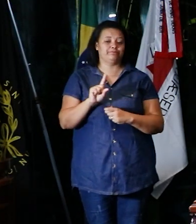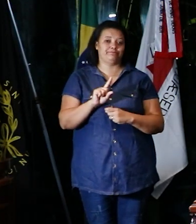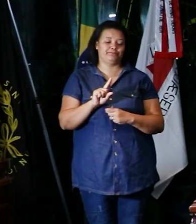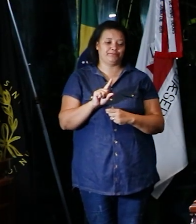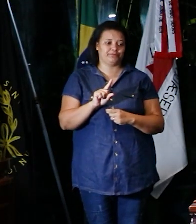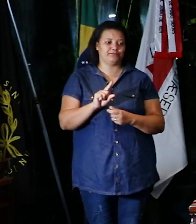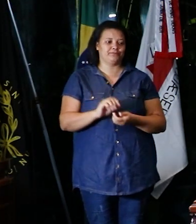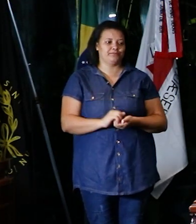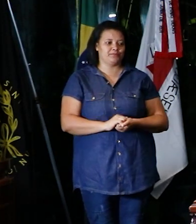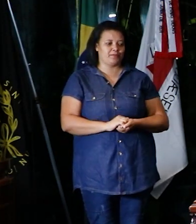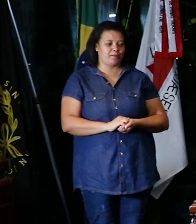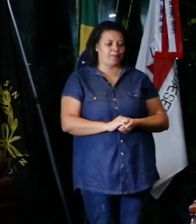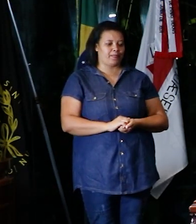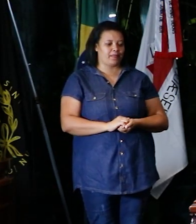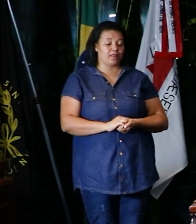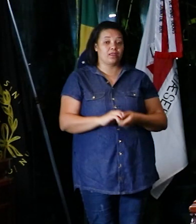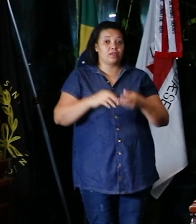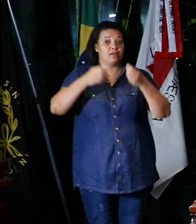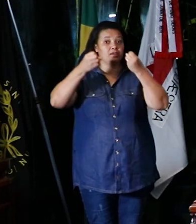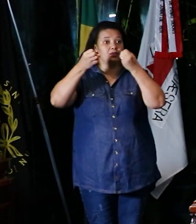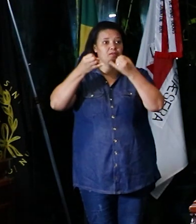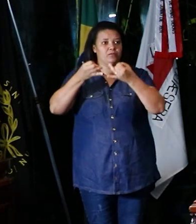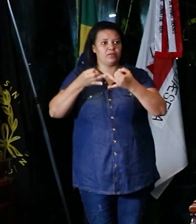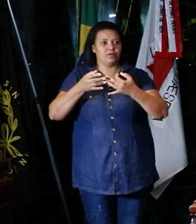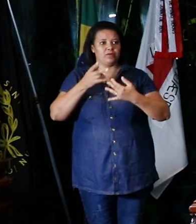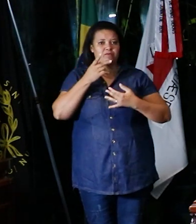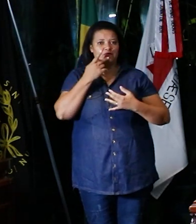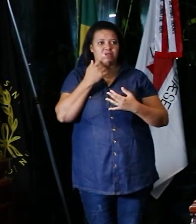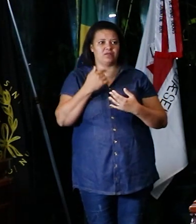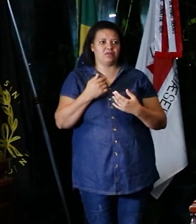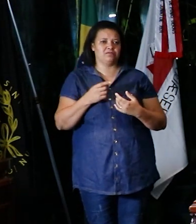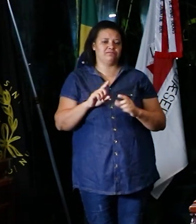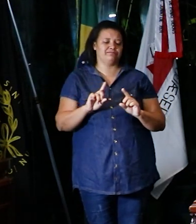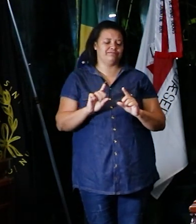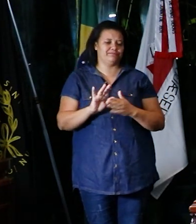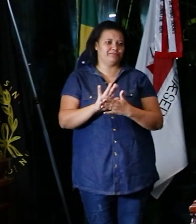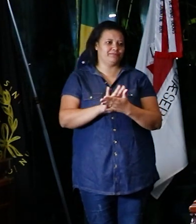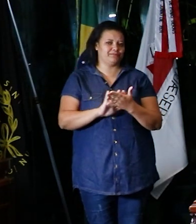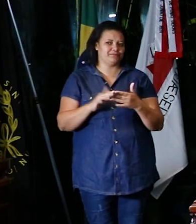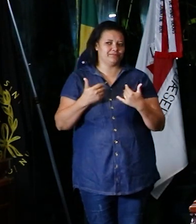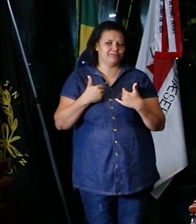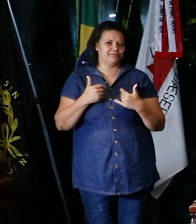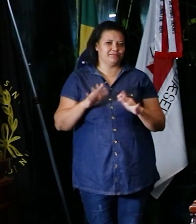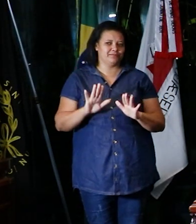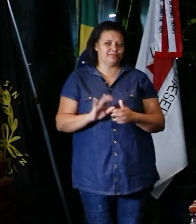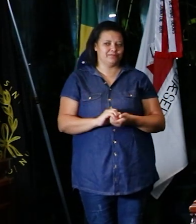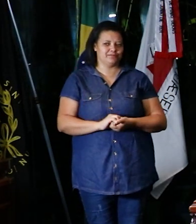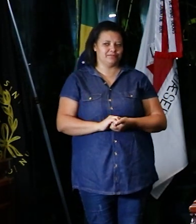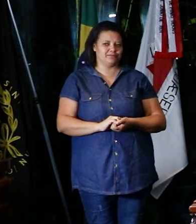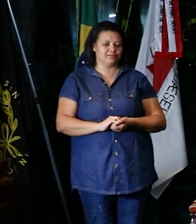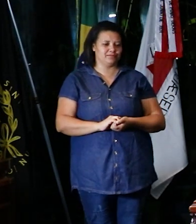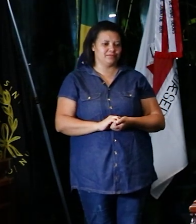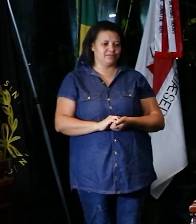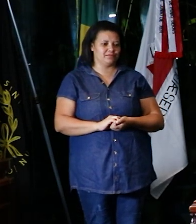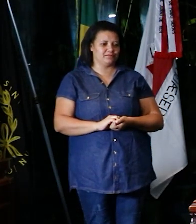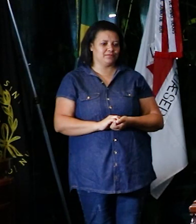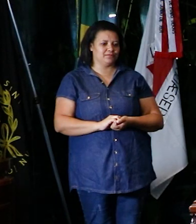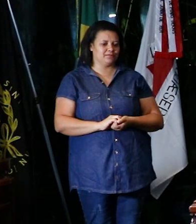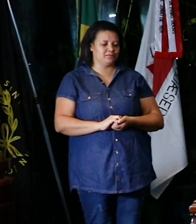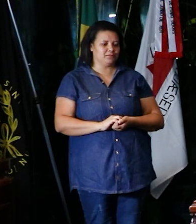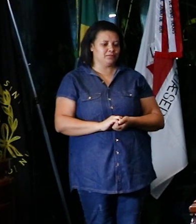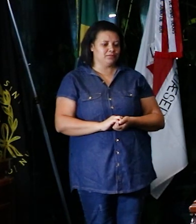de, ele explicou isso. Ah, uma coisa que eu precisava falar, foi bom se lembrar. É,